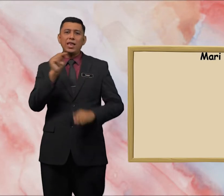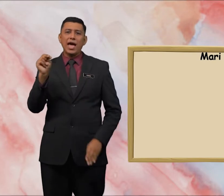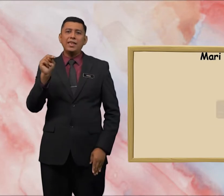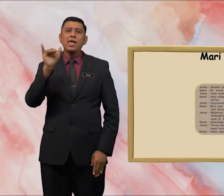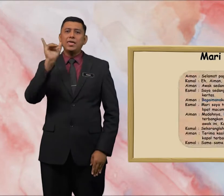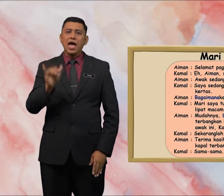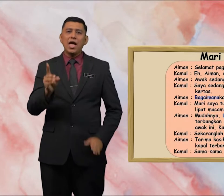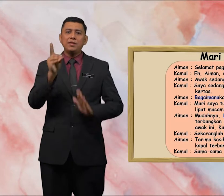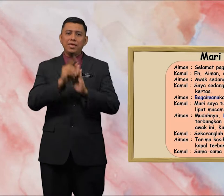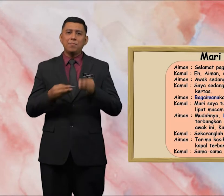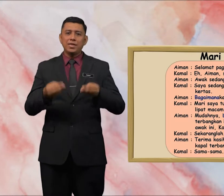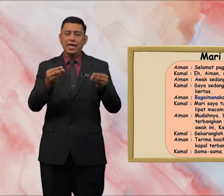perbualan yang diberikan?